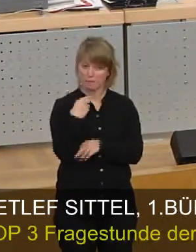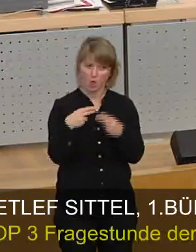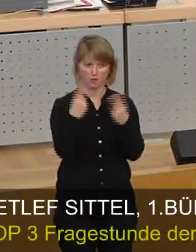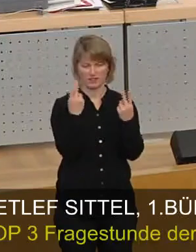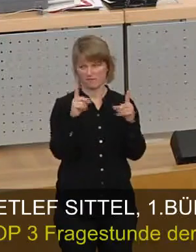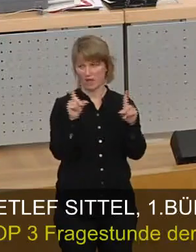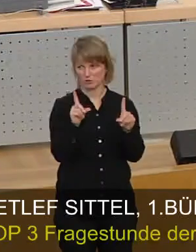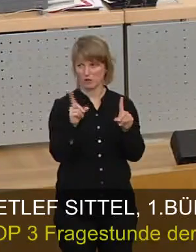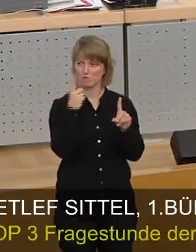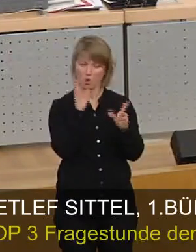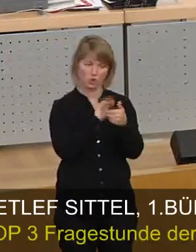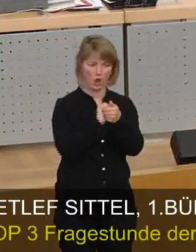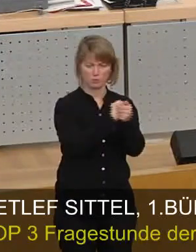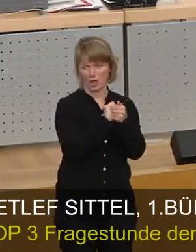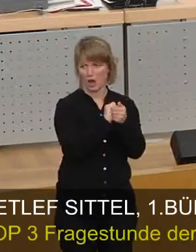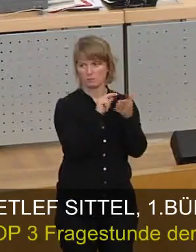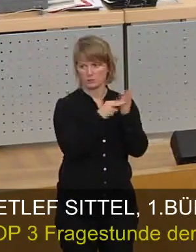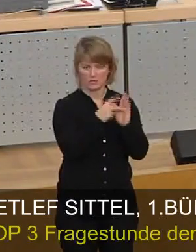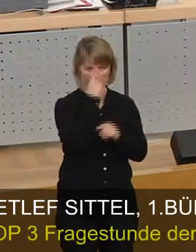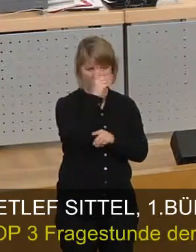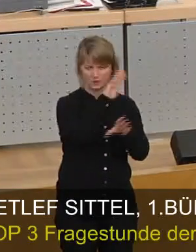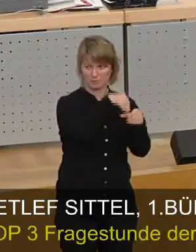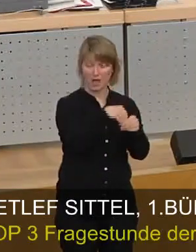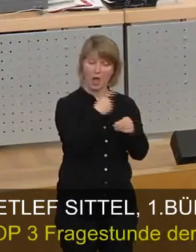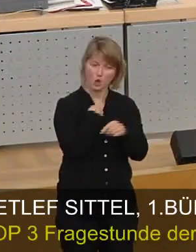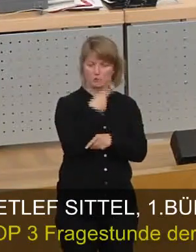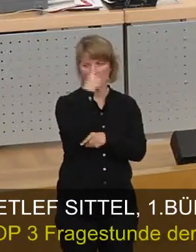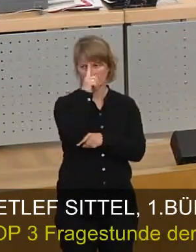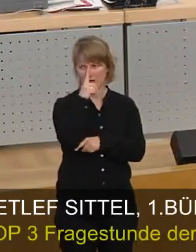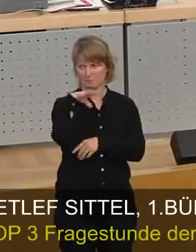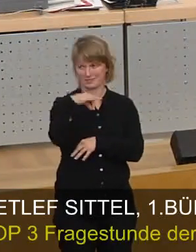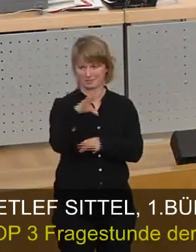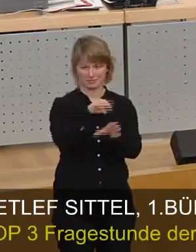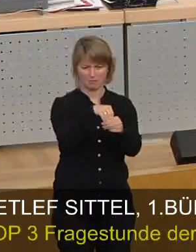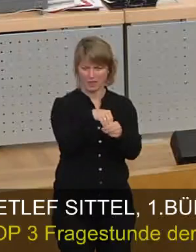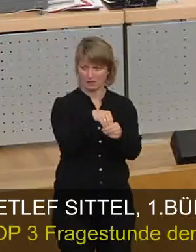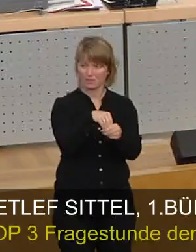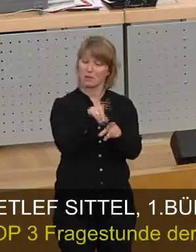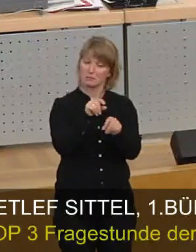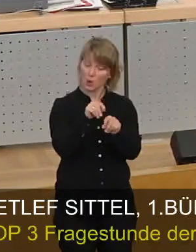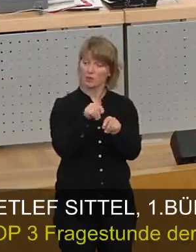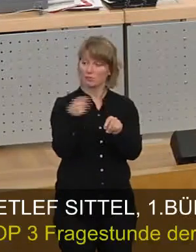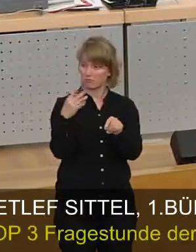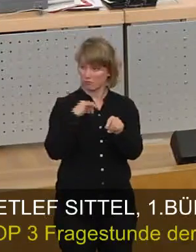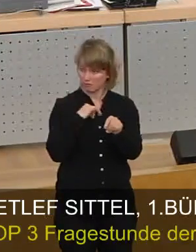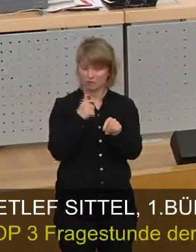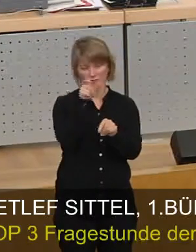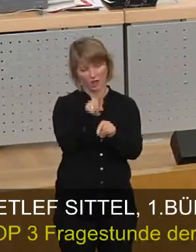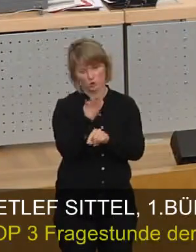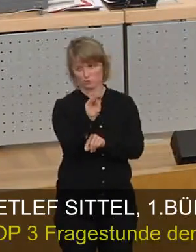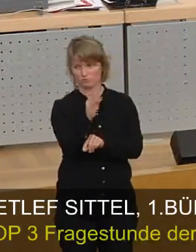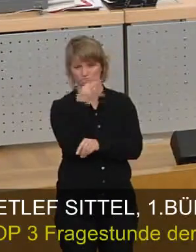des Kriminalpräventiven Rates geben, wo auch der Polizeipräsident dabei ist, wo also auch die Gelegenheit bestünde, den Polizeipräsidenten selber nochmal auf die